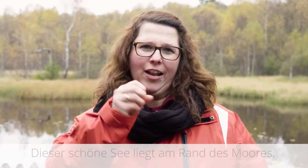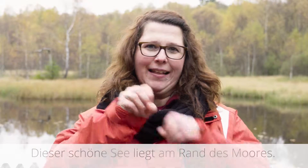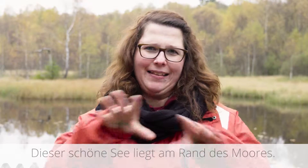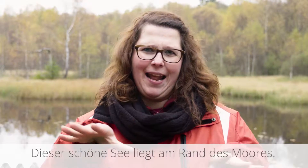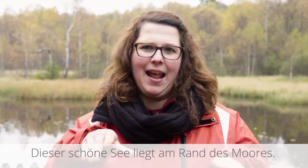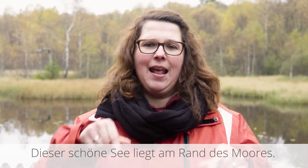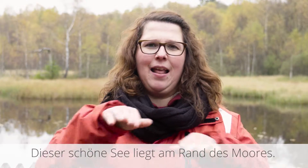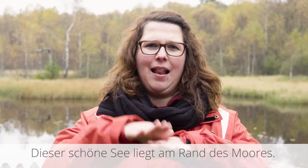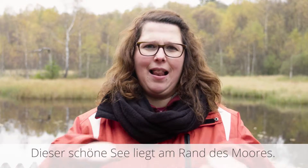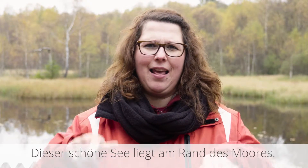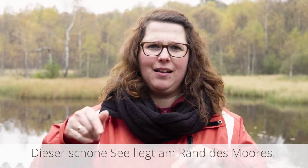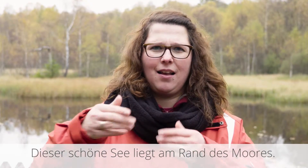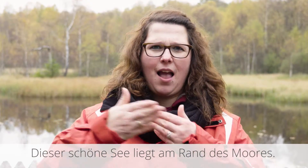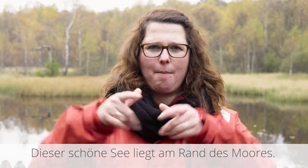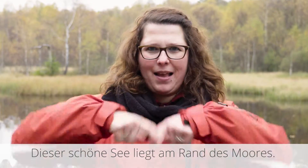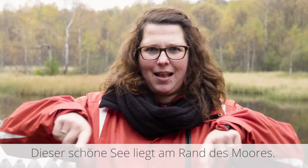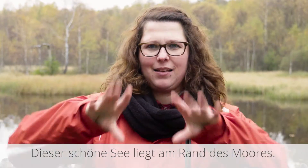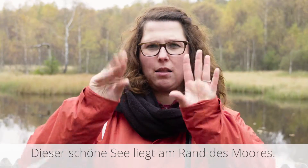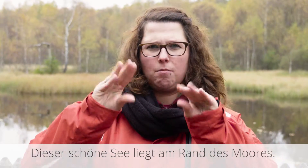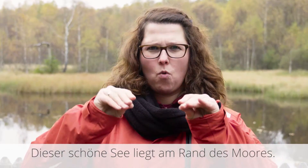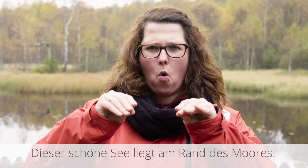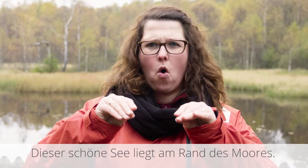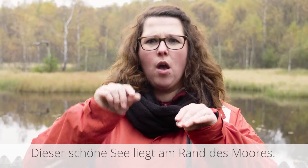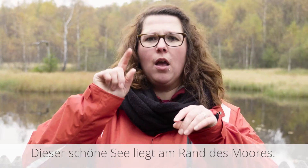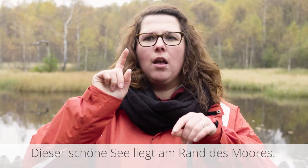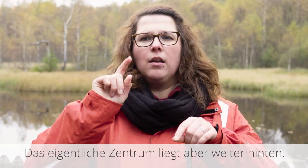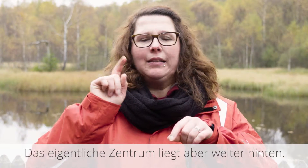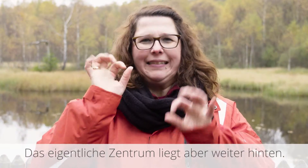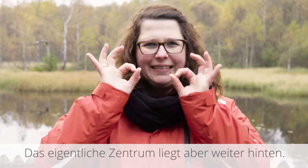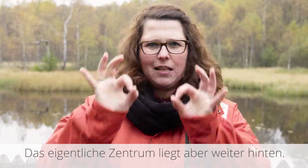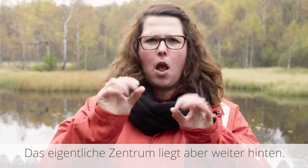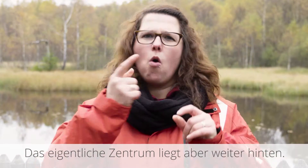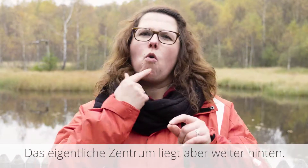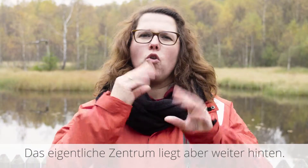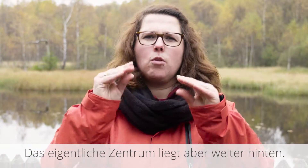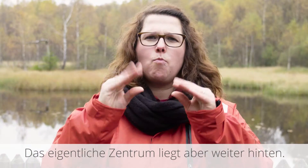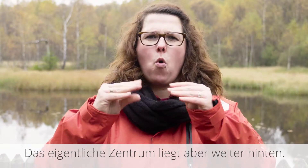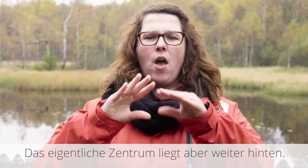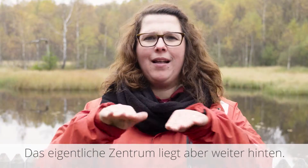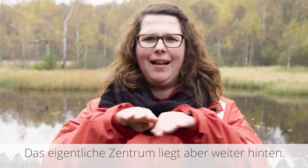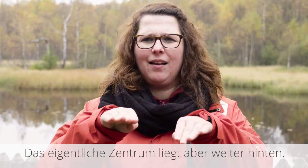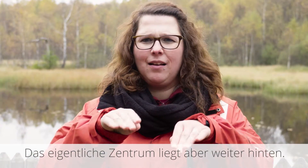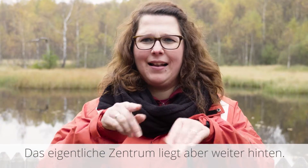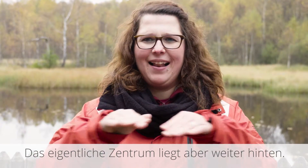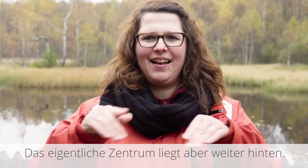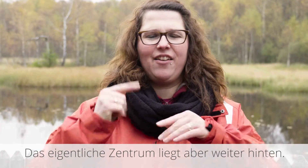Dieser schöne See liegt am Rand des Moores. Das eigentliche Zentrum liegt aber weiter hinten.